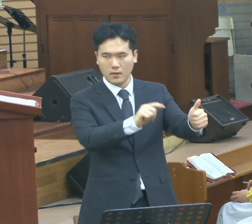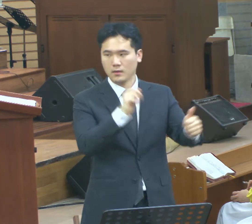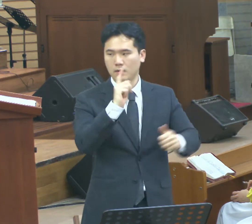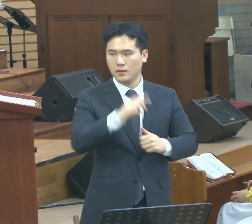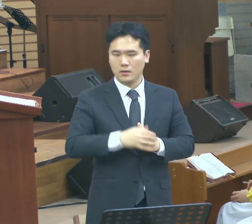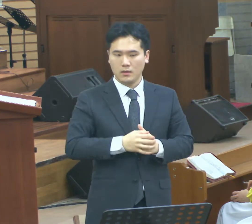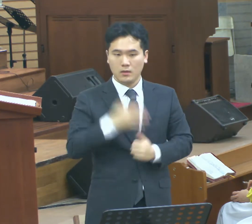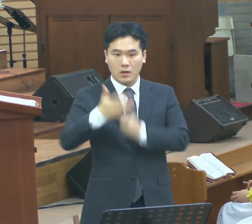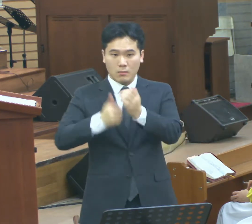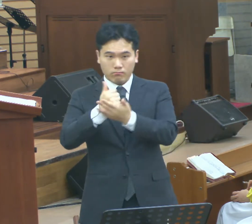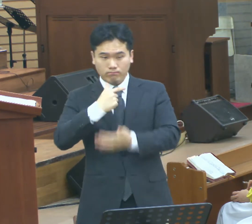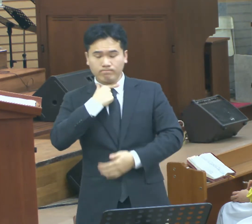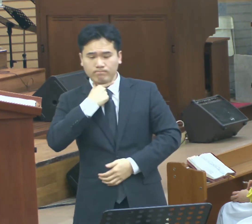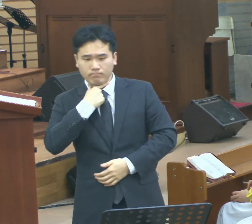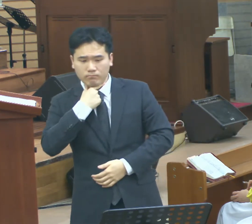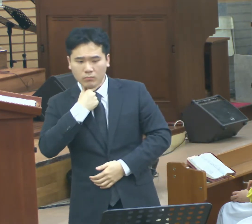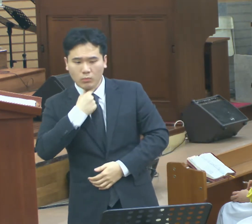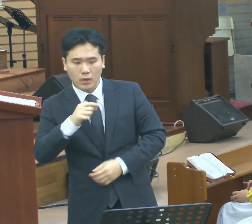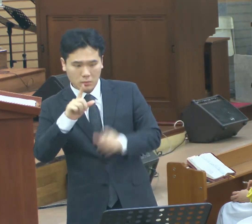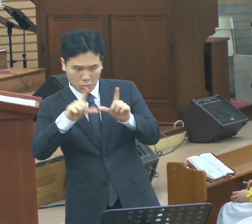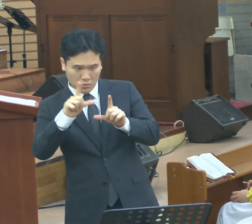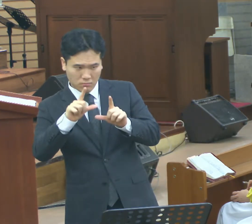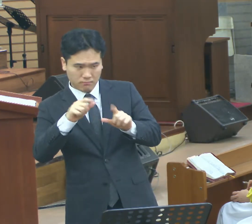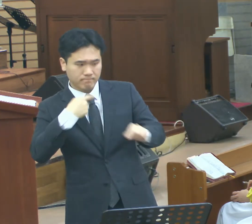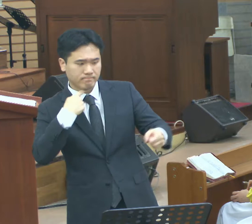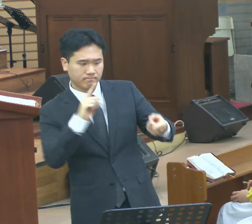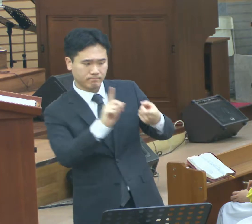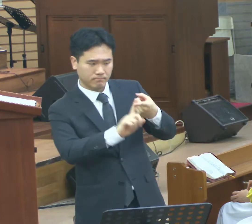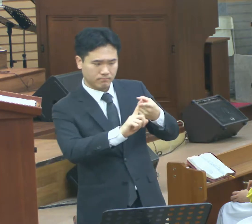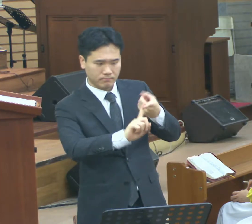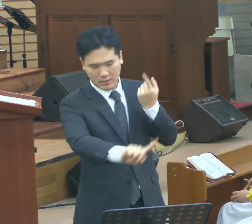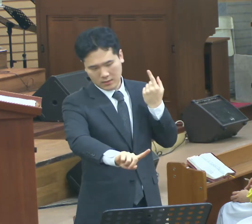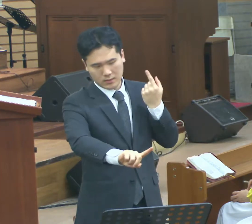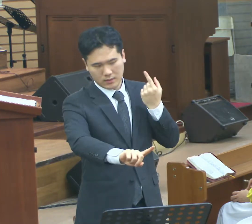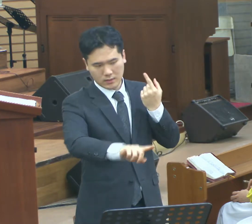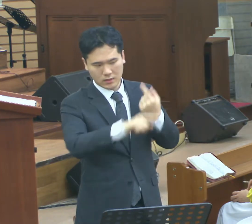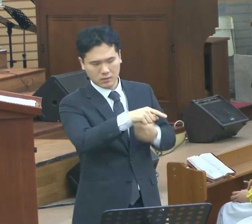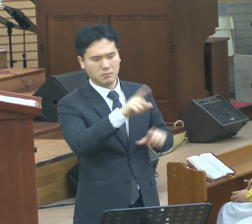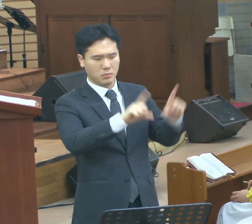하나님이 원하는 모습이 아닌 모습으로 나가면요, 옛날에 죽었다고요.